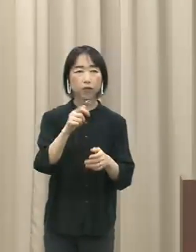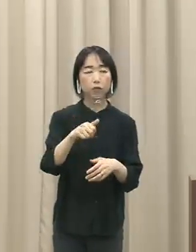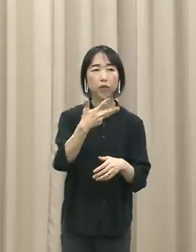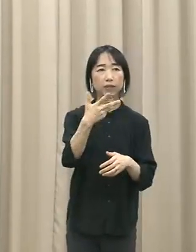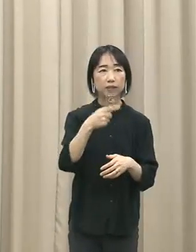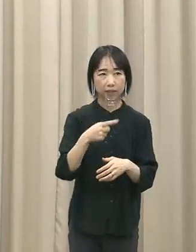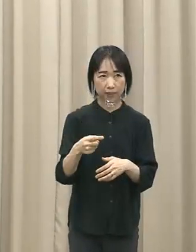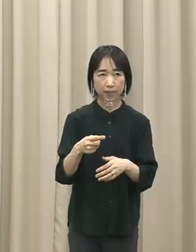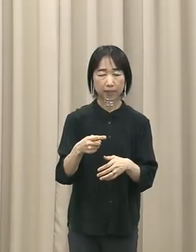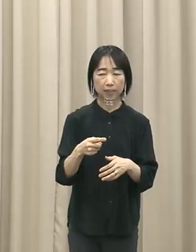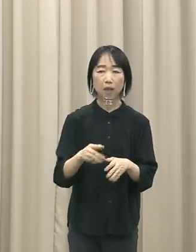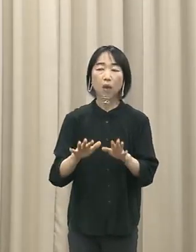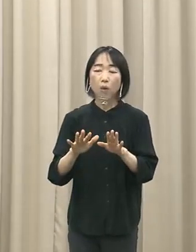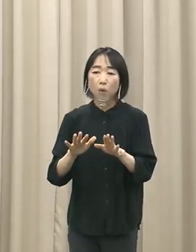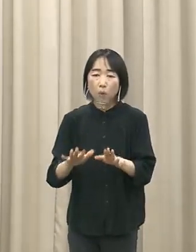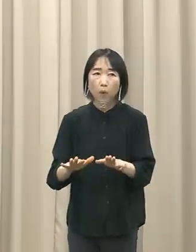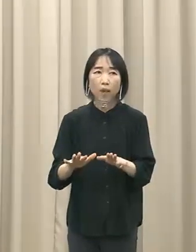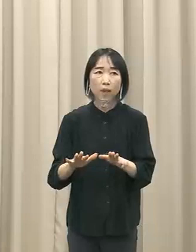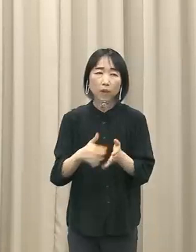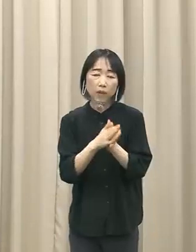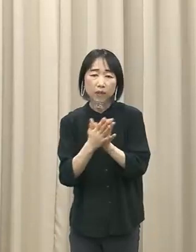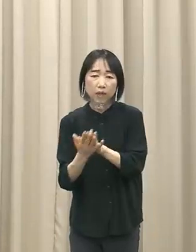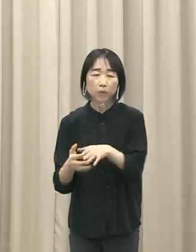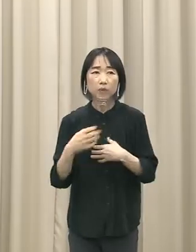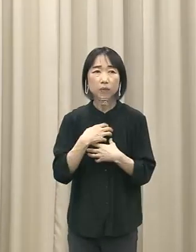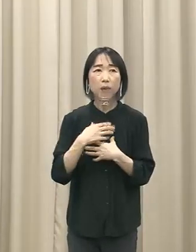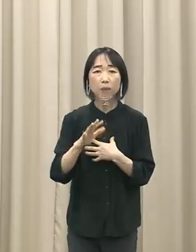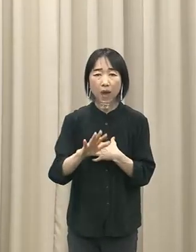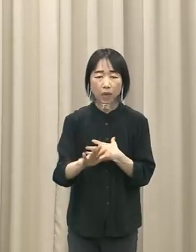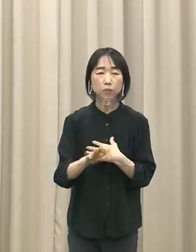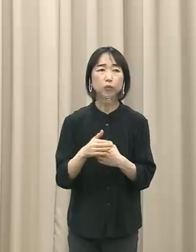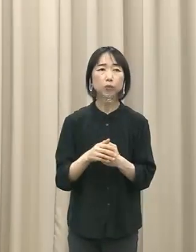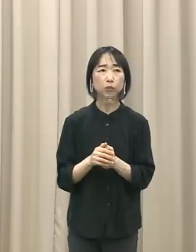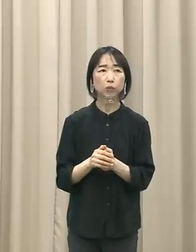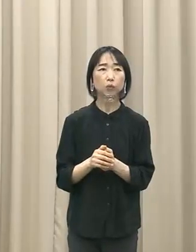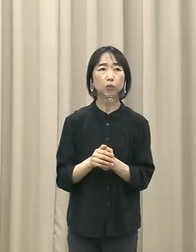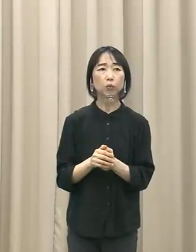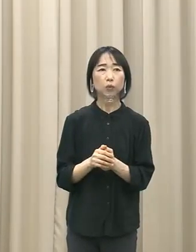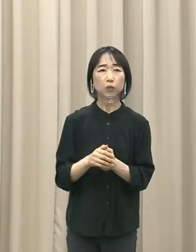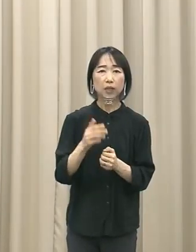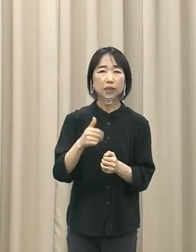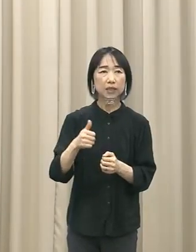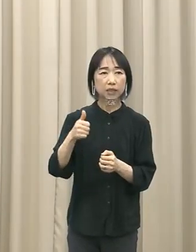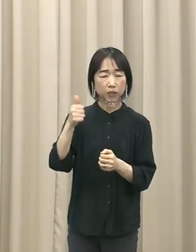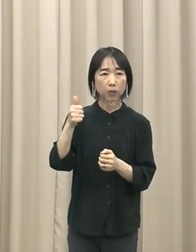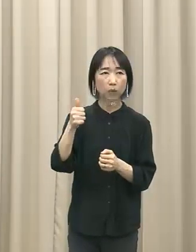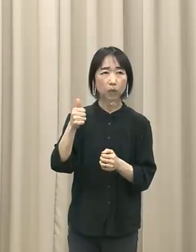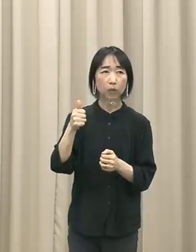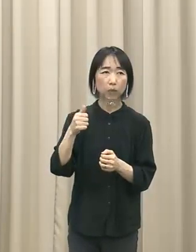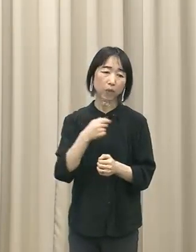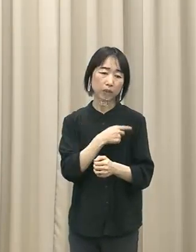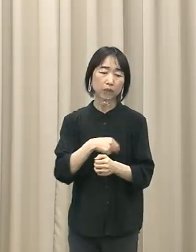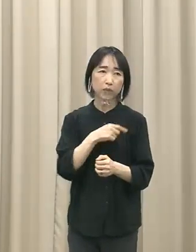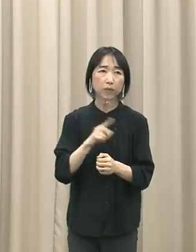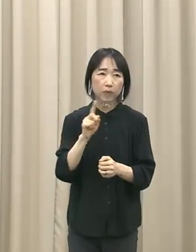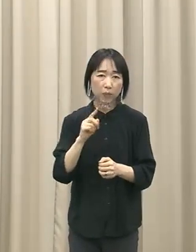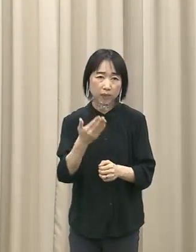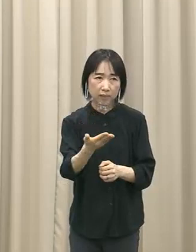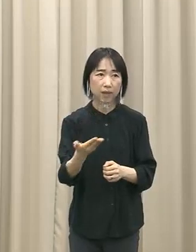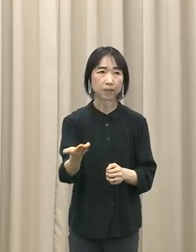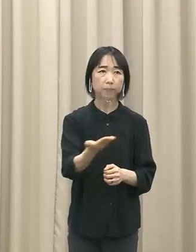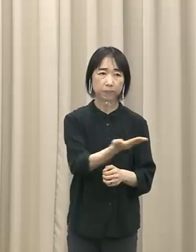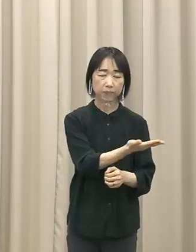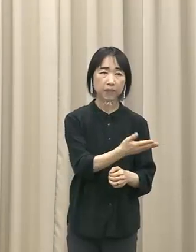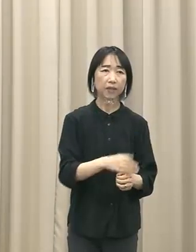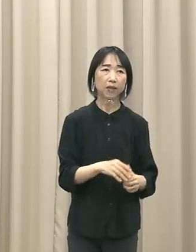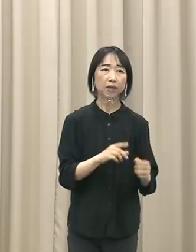ように急変して亡くなるというリスクもあると思うんですが、そのあたり市長の危機感を教えていただければ。 いや、もう入